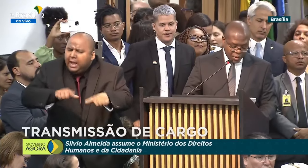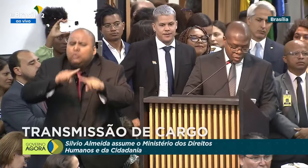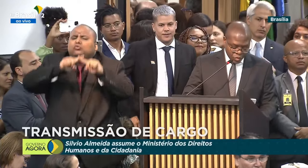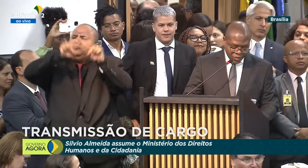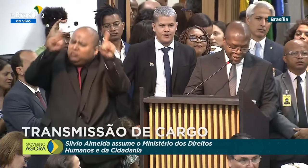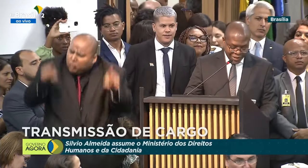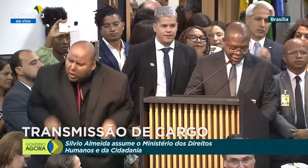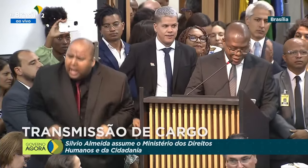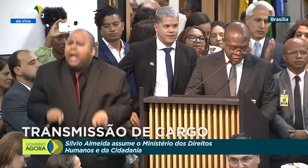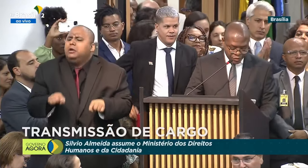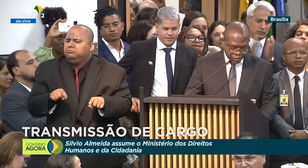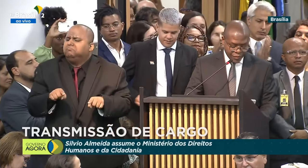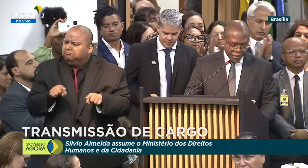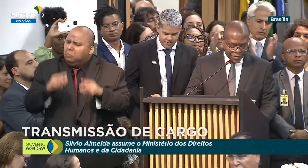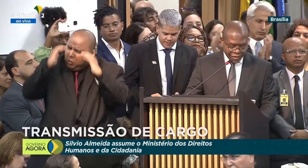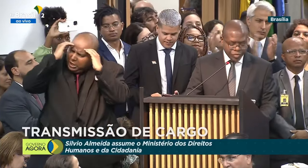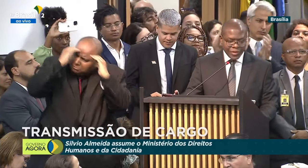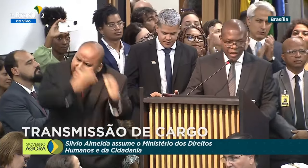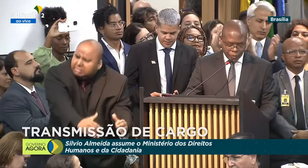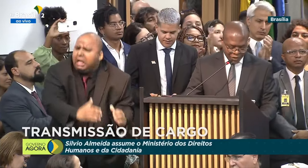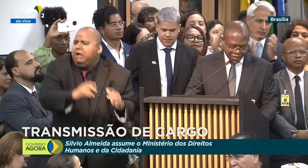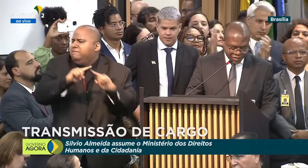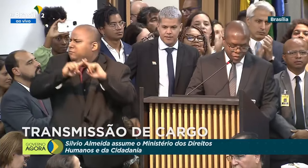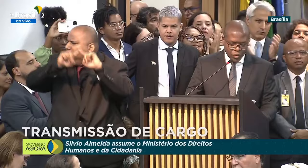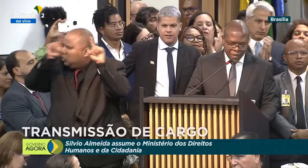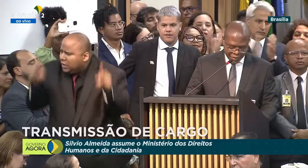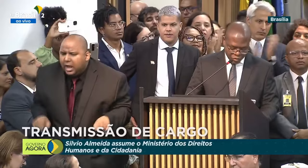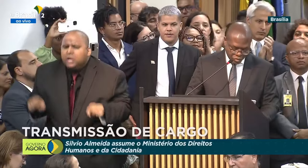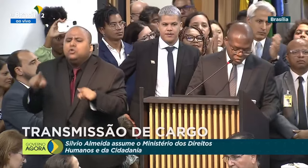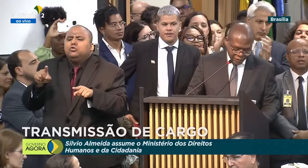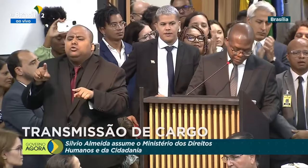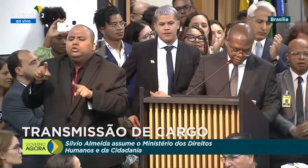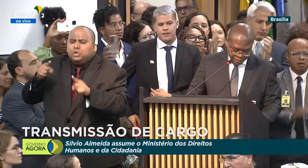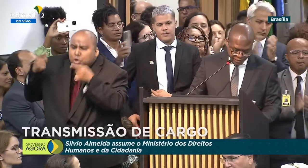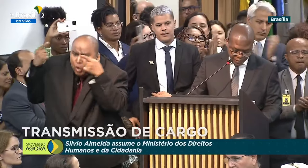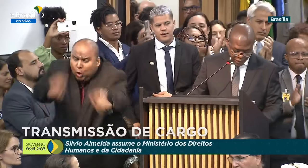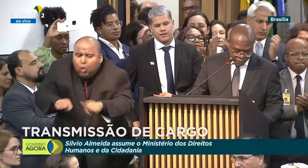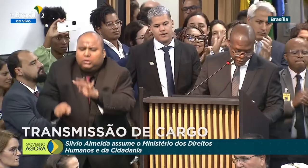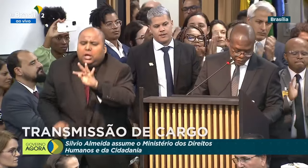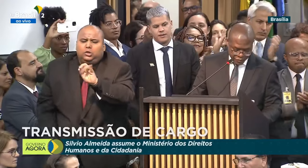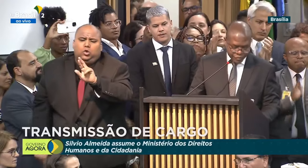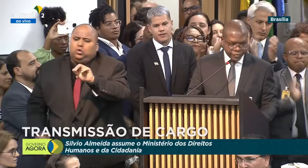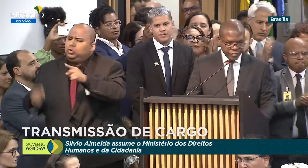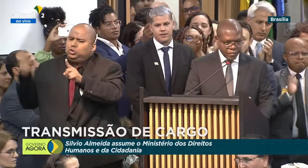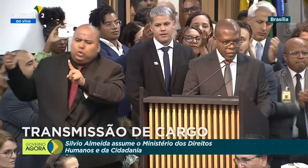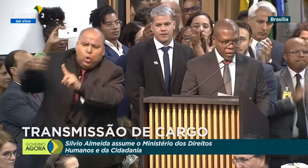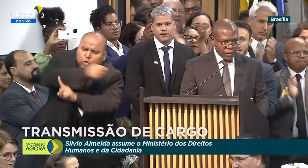do mecanismo Nacional de prevenção e combate à tortura